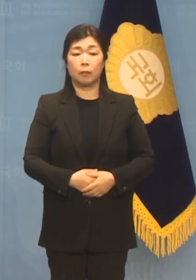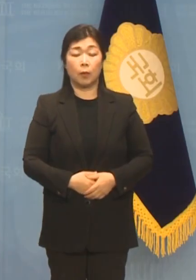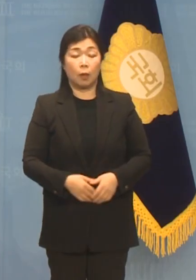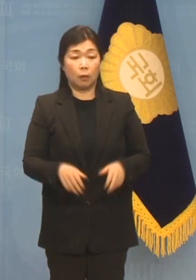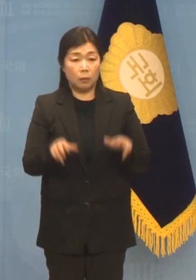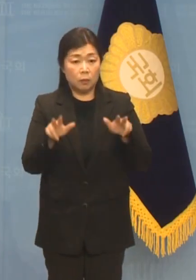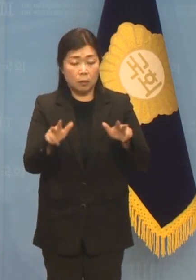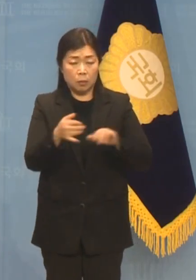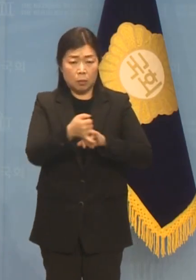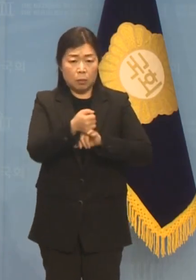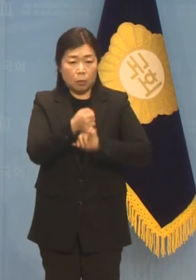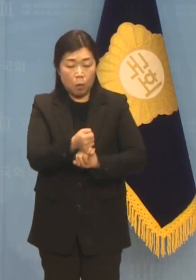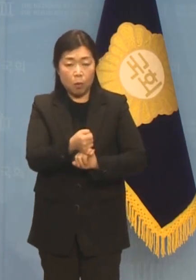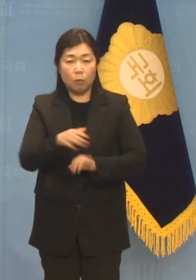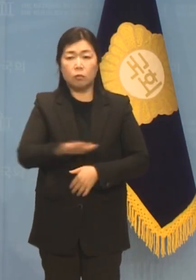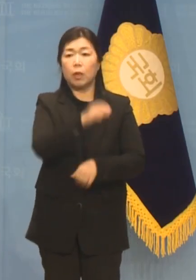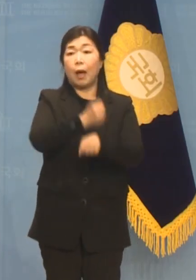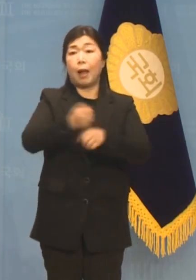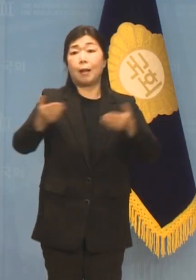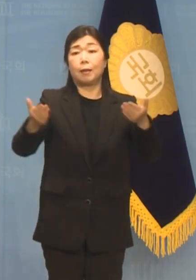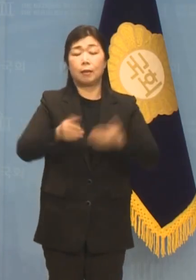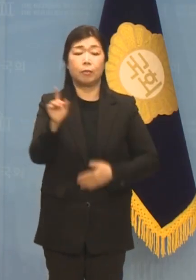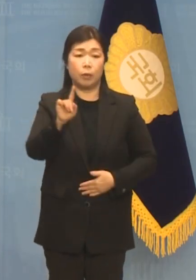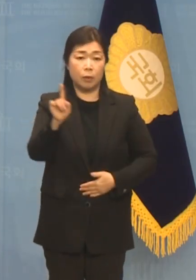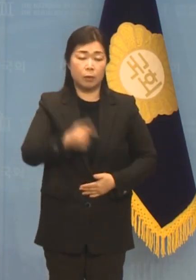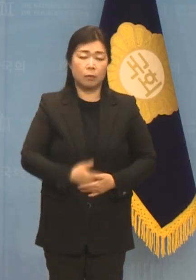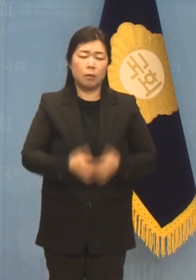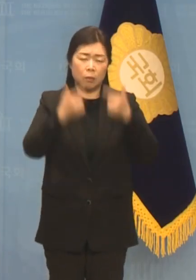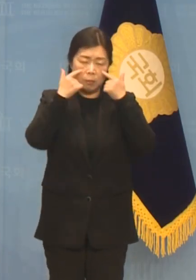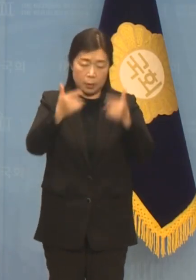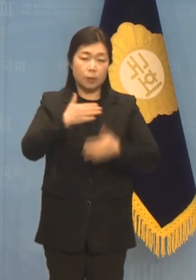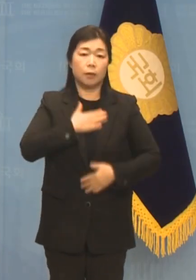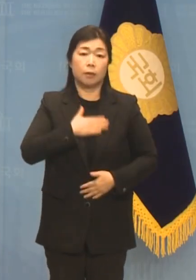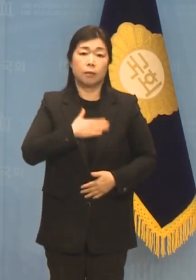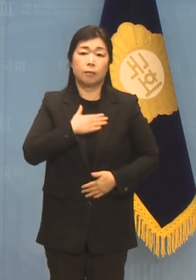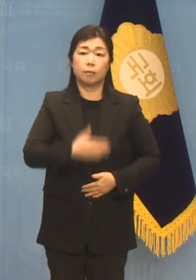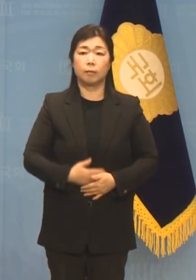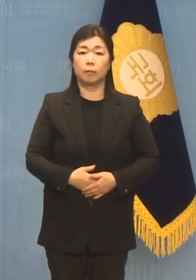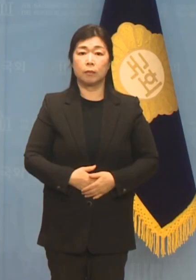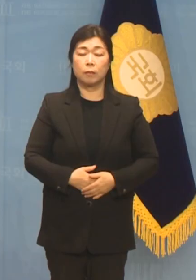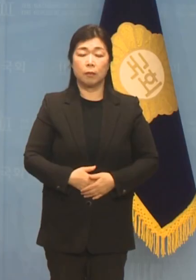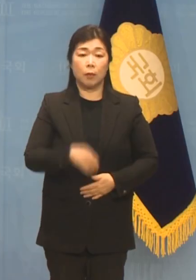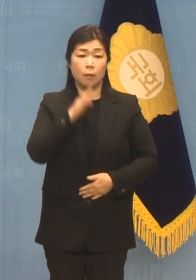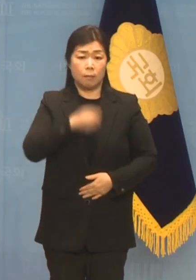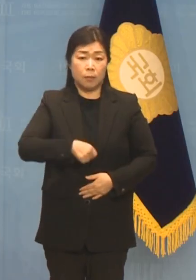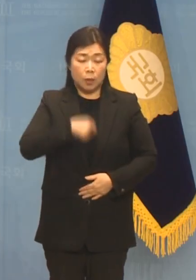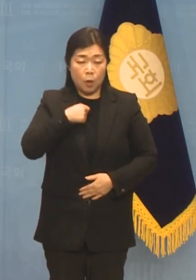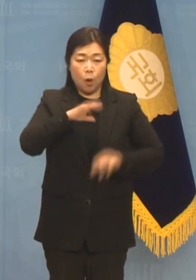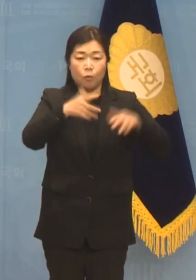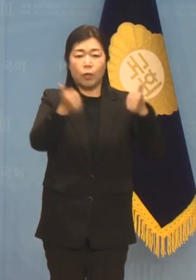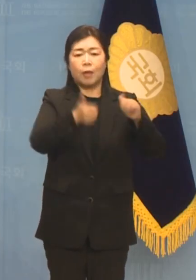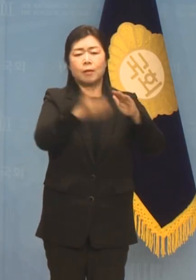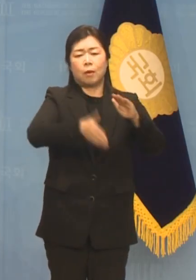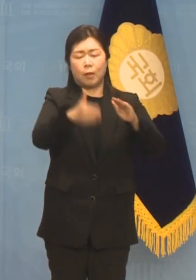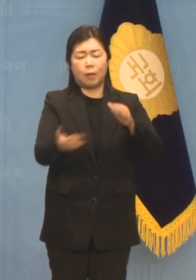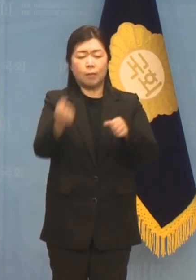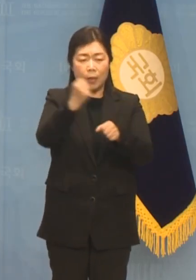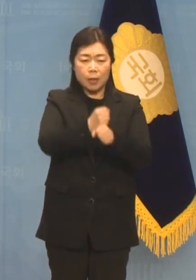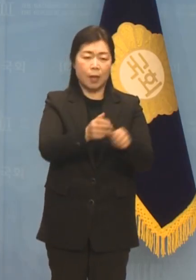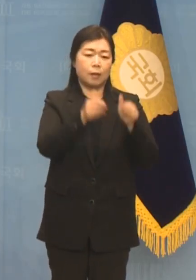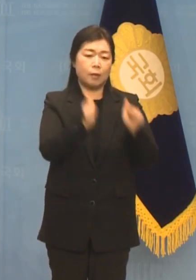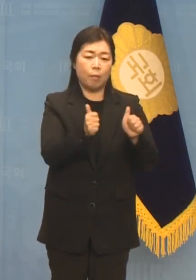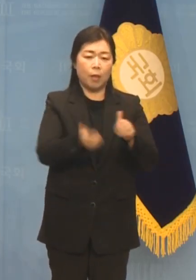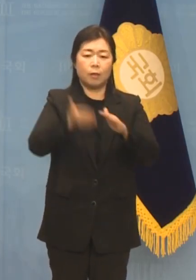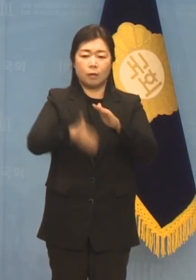지금 반드시 우리가 해야 할 일은 명확합니다. 바로 국회 정상화,